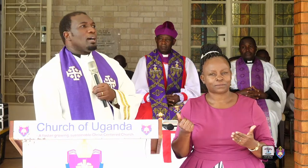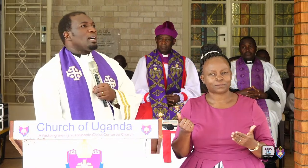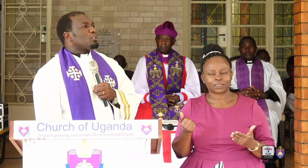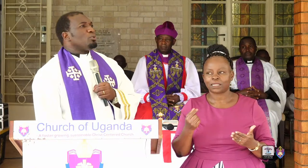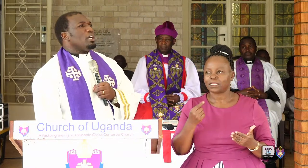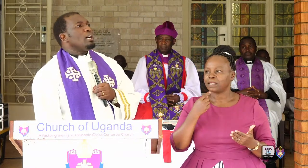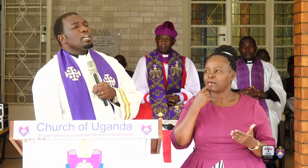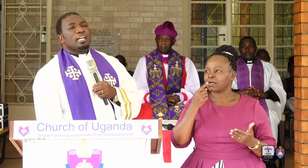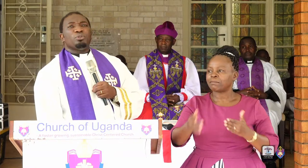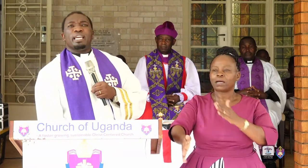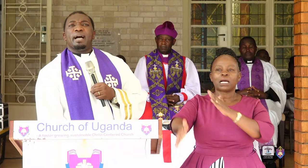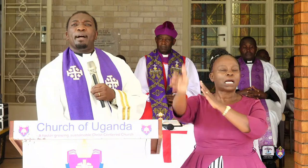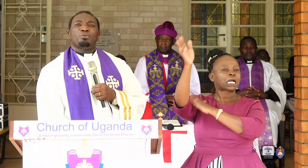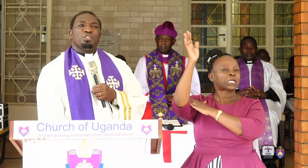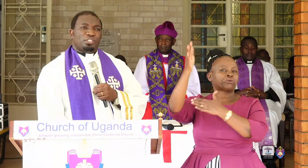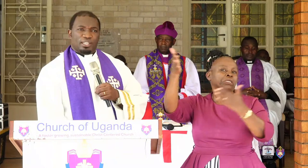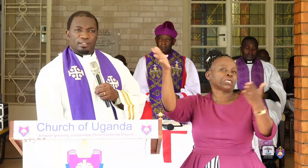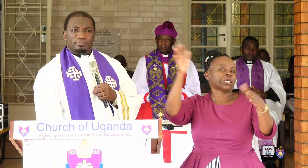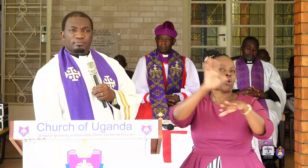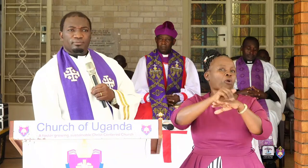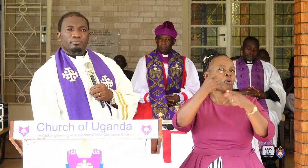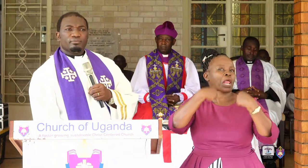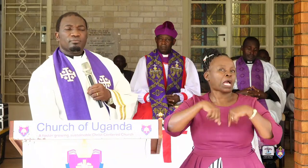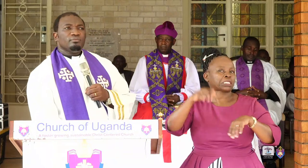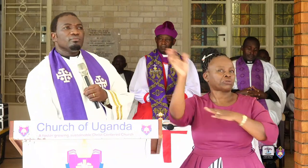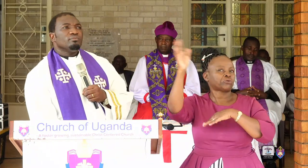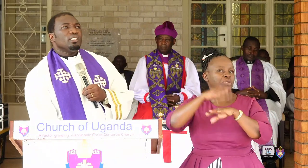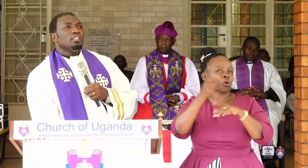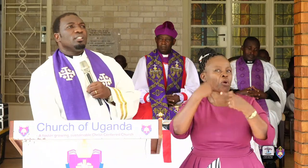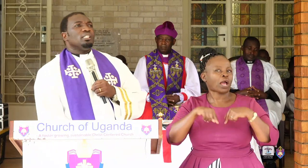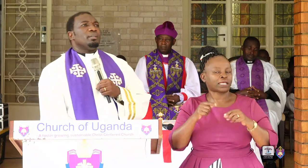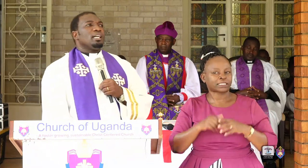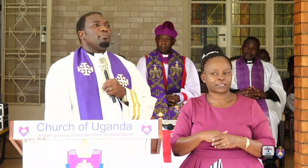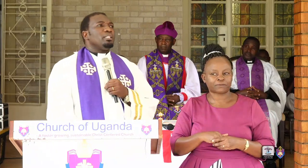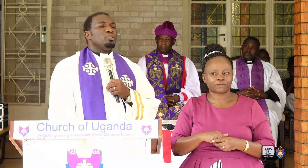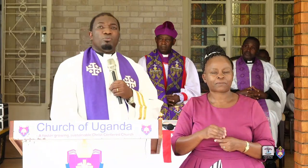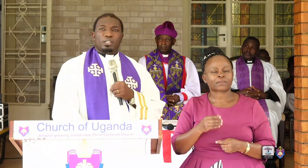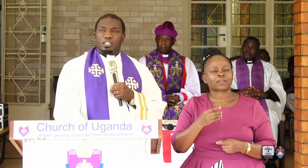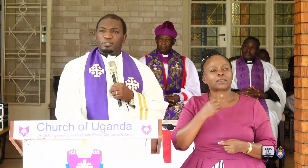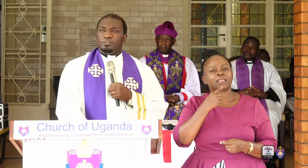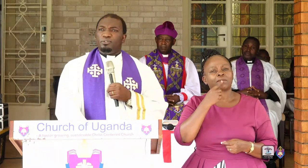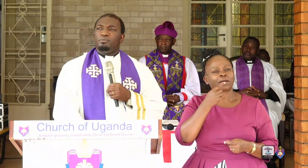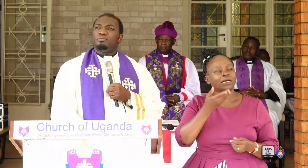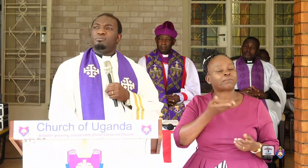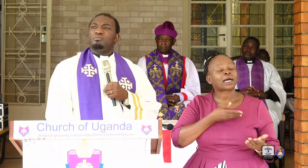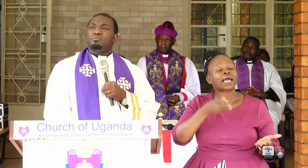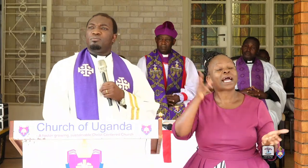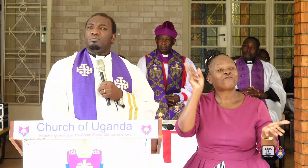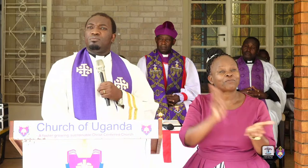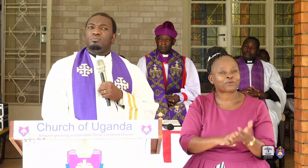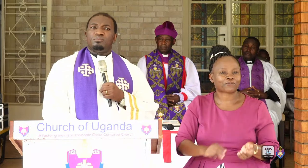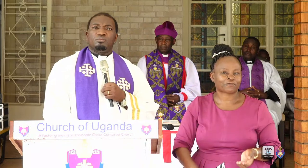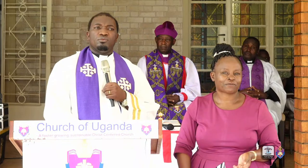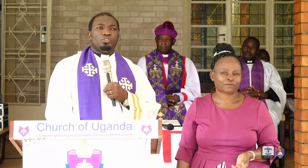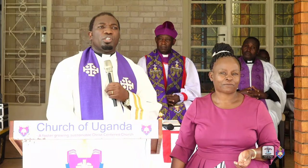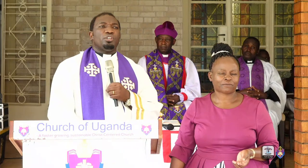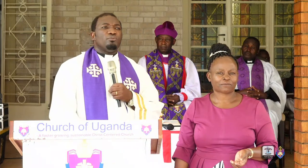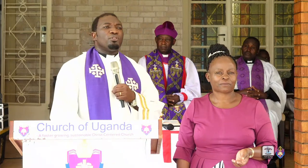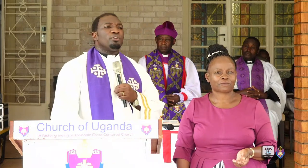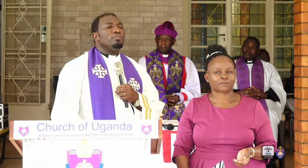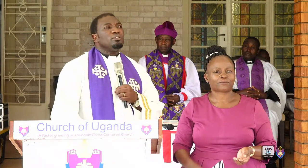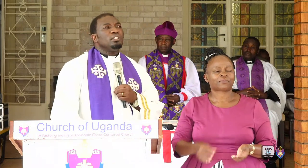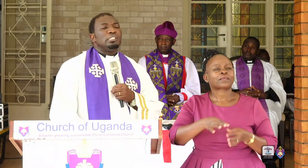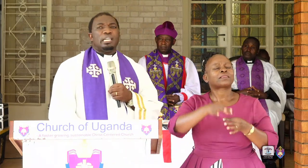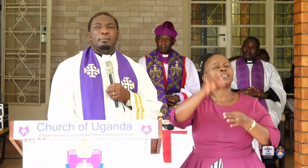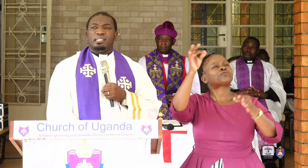Bagamba Katonda, Katonda y'aba atuyise. Ne magamba nina obukakafu mu nsi